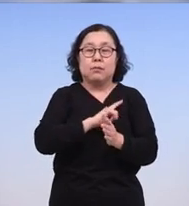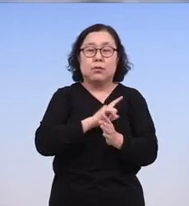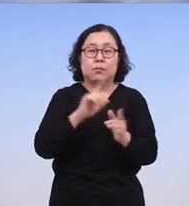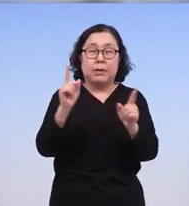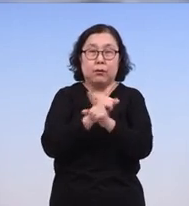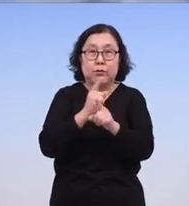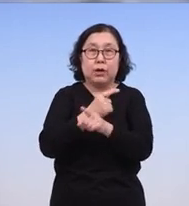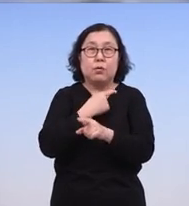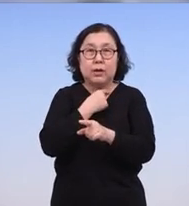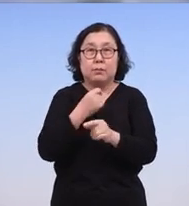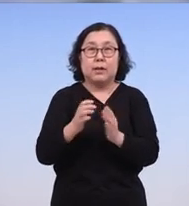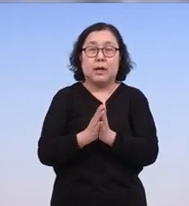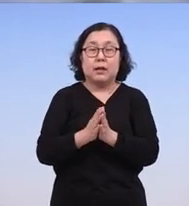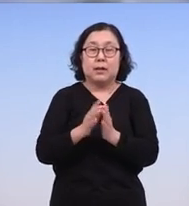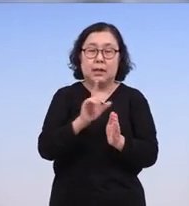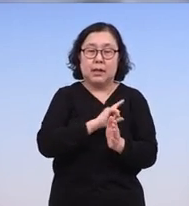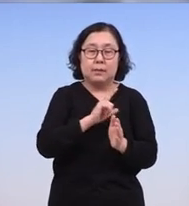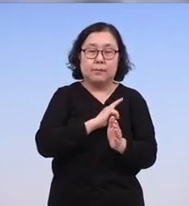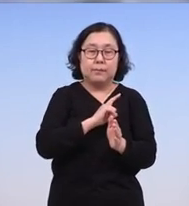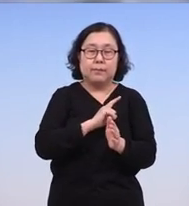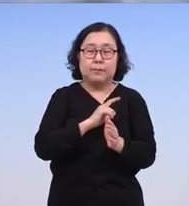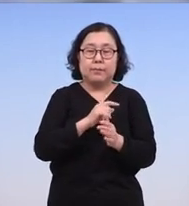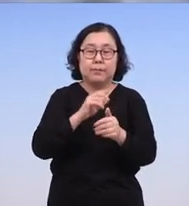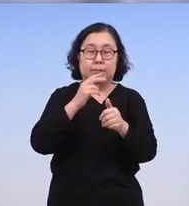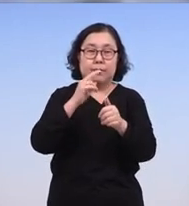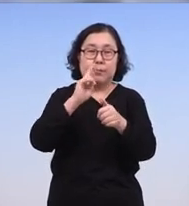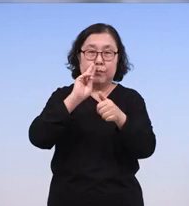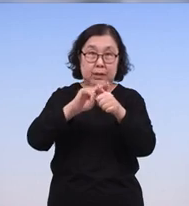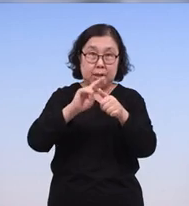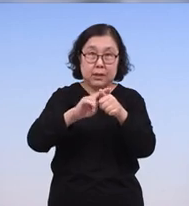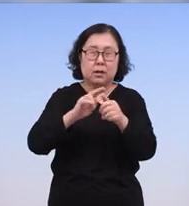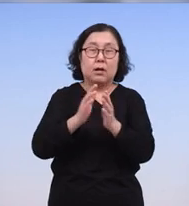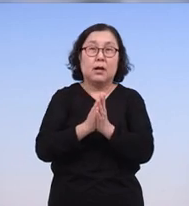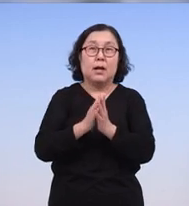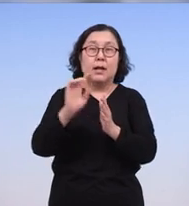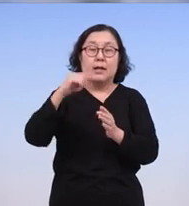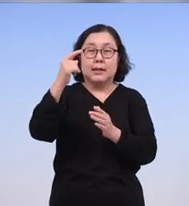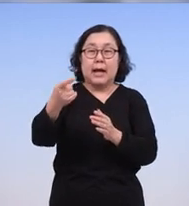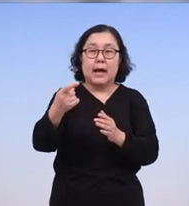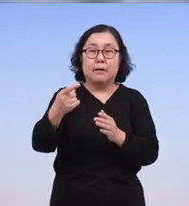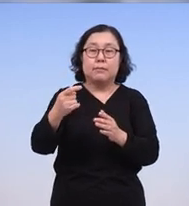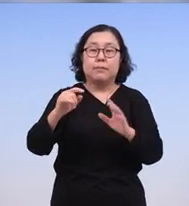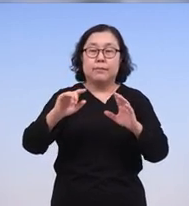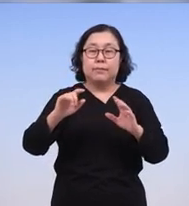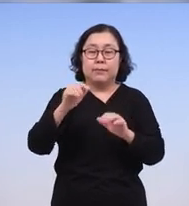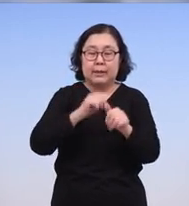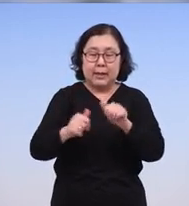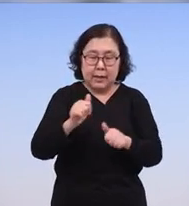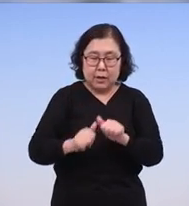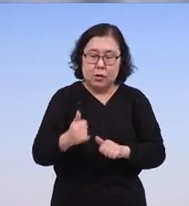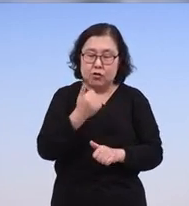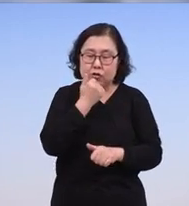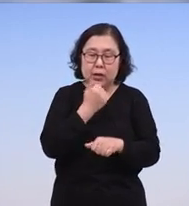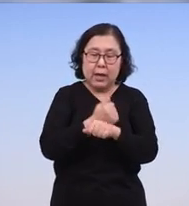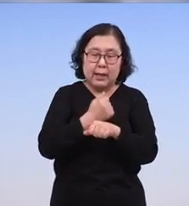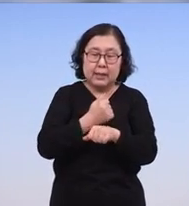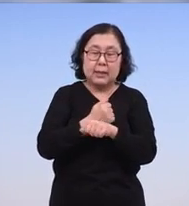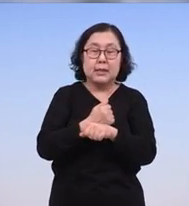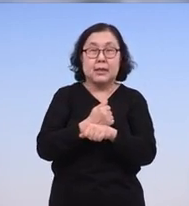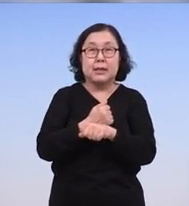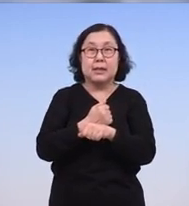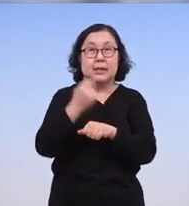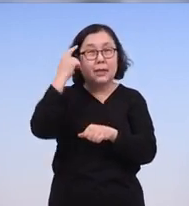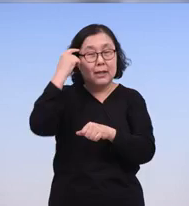그러거든요. 공모합니다. 제가 임시로 만든 이름은 다음 세대를 웃게 하는 연구소.